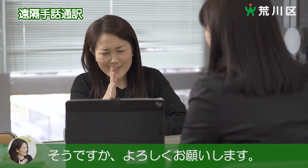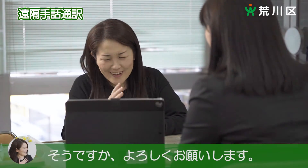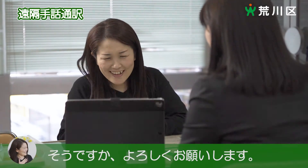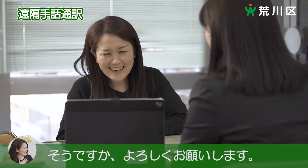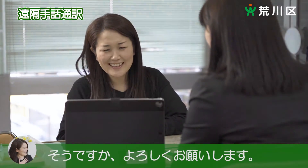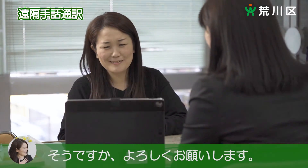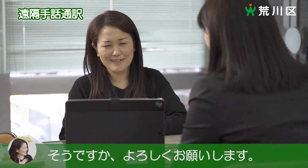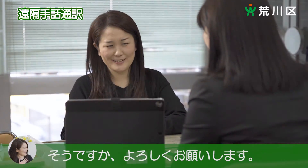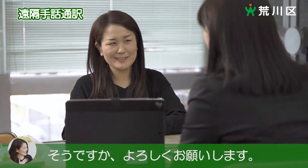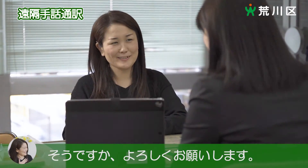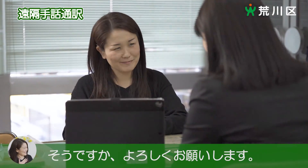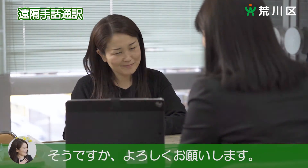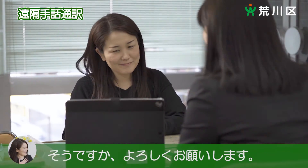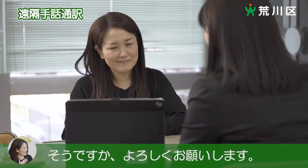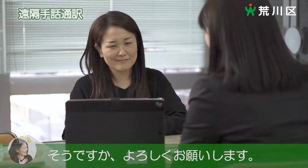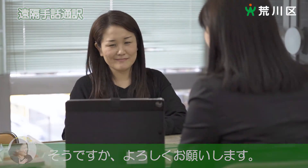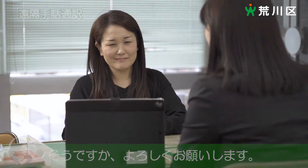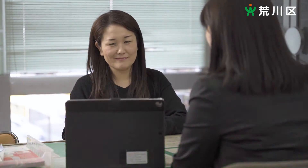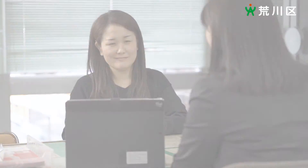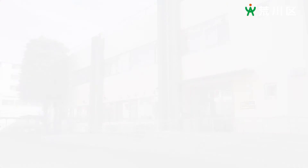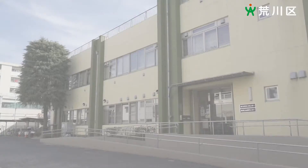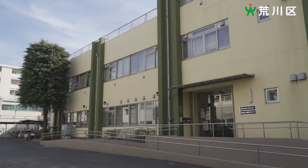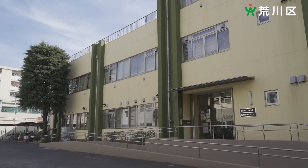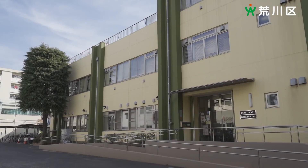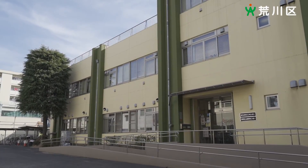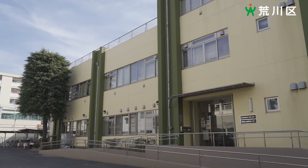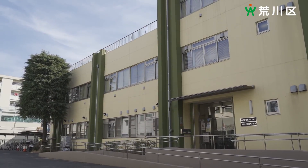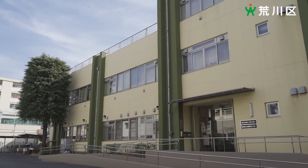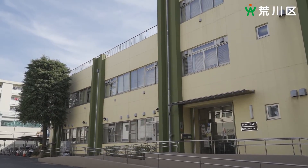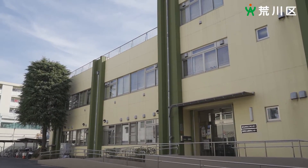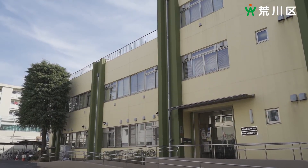そうですか、よろしくお願いします。